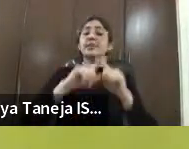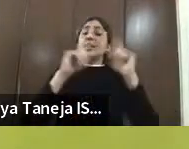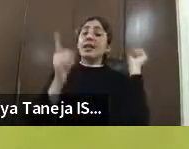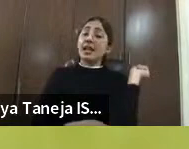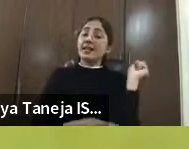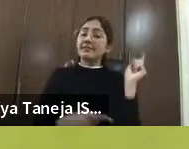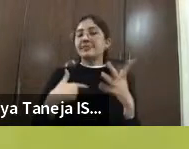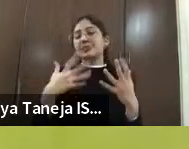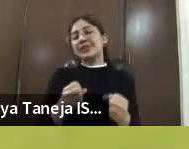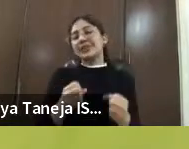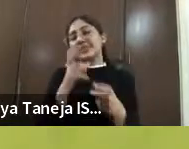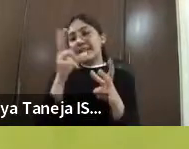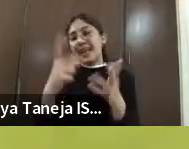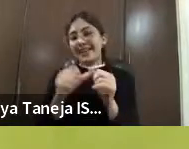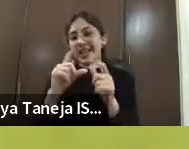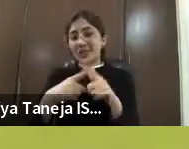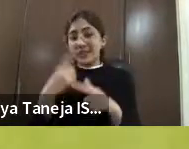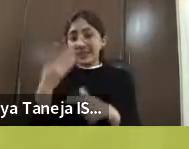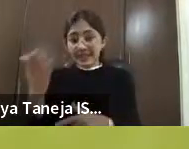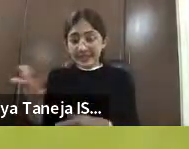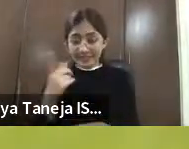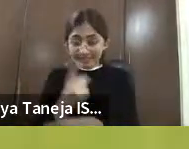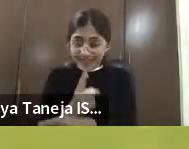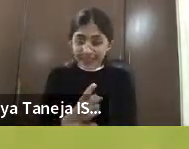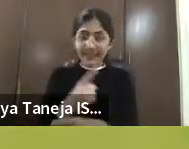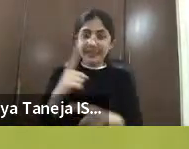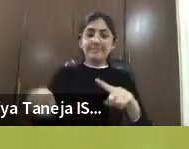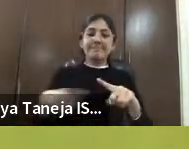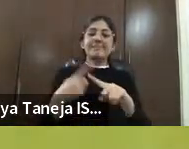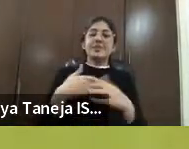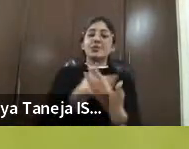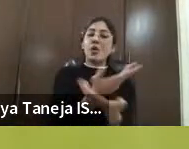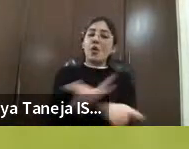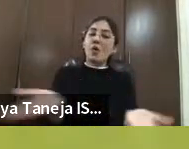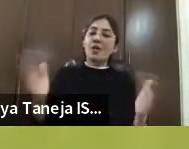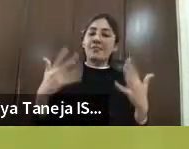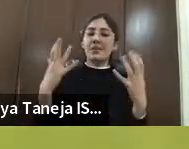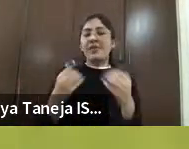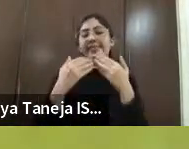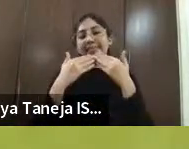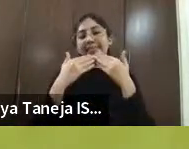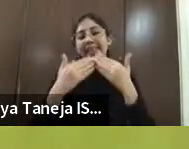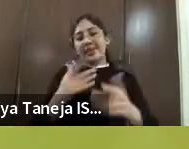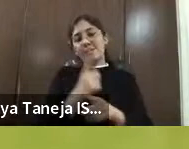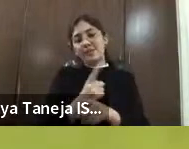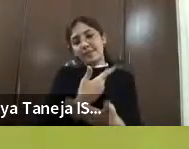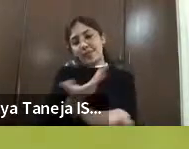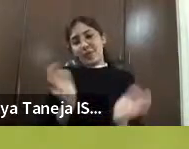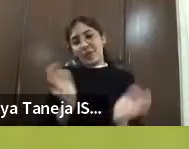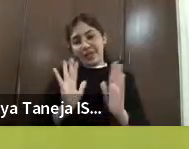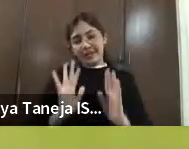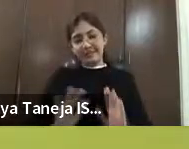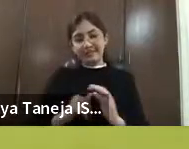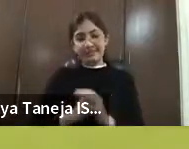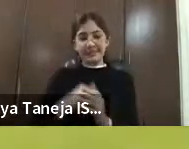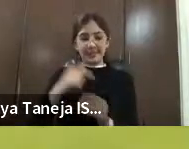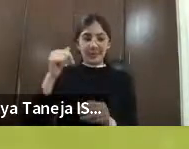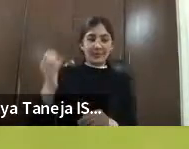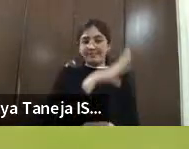सर, NSIC तिलकिम मैम जी की बहुत शुक्रगुजार हूँ, जिन्होंने समय समय पर मुझे मार्ग